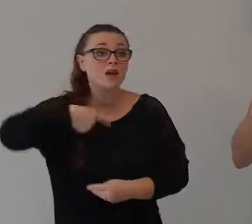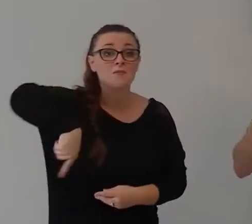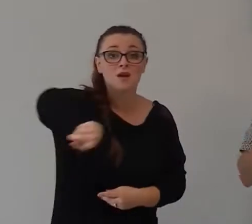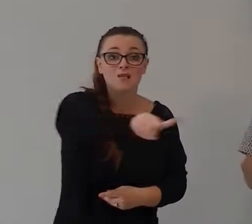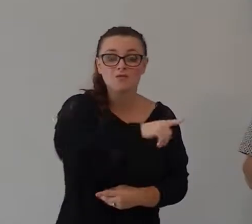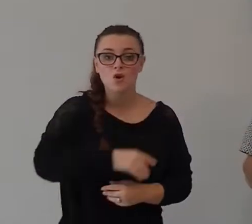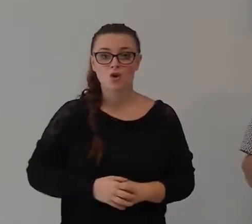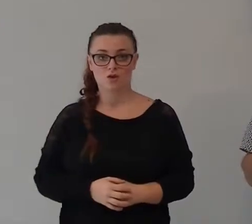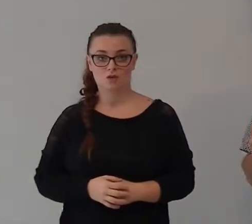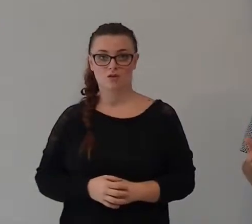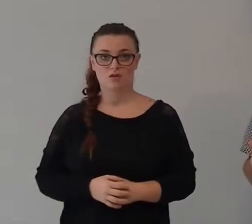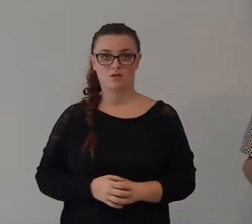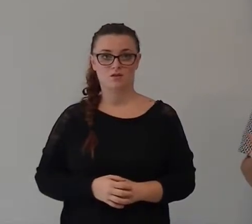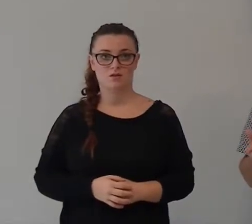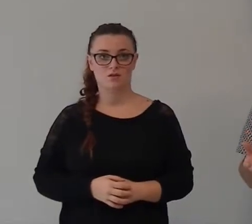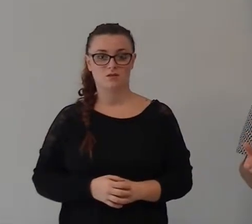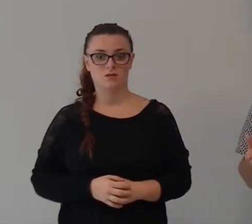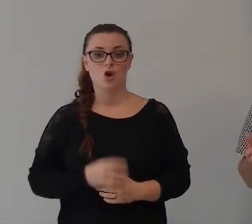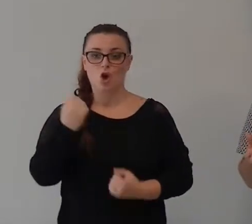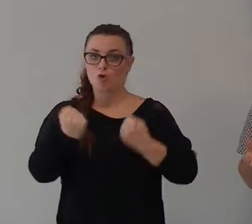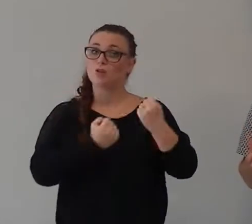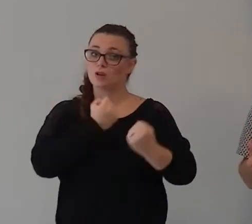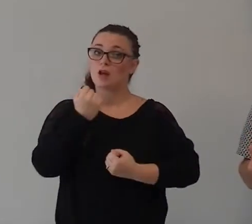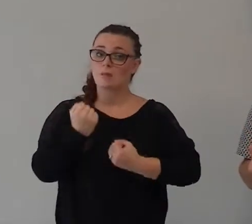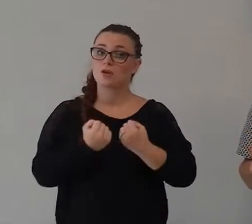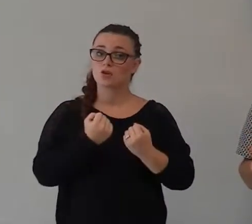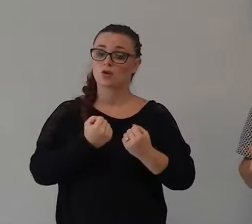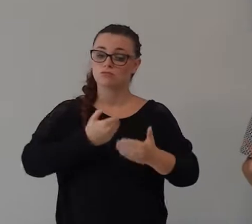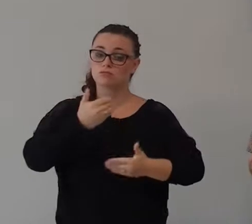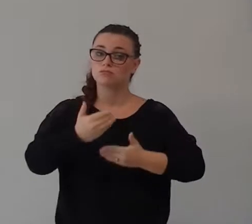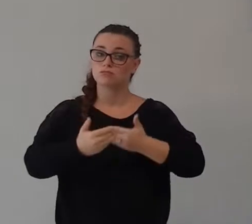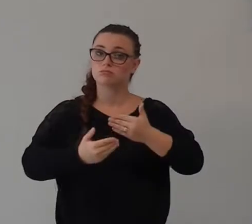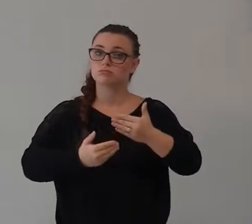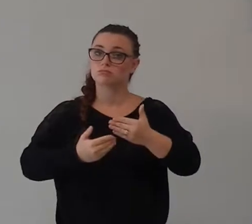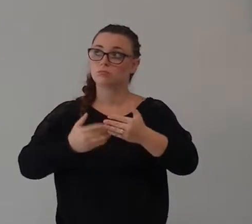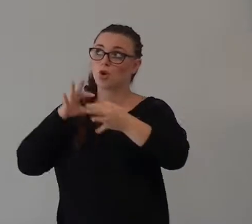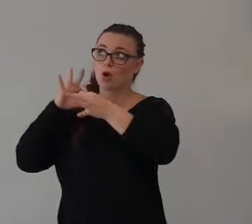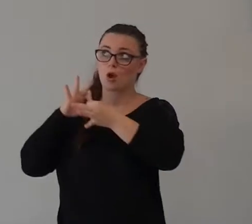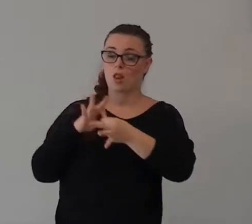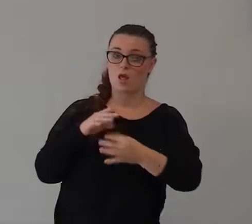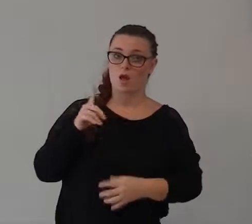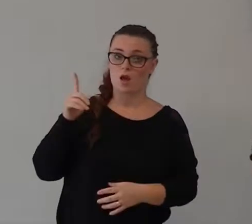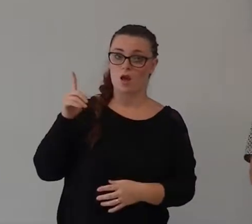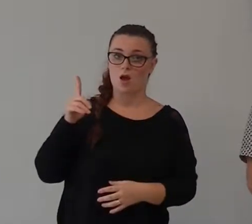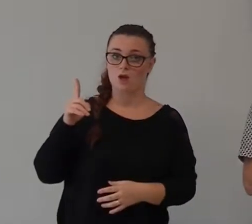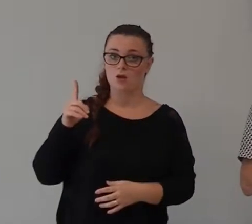Signore, poi deve essere concreto nel continuare ad onorare il Signore. Spesso noi non lo facciamo, siamo tutto parole per il Signore, poi quando